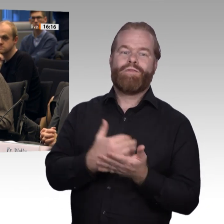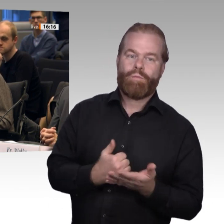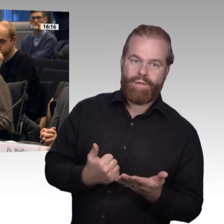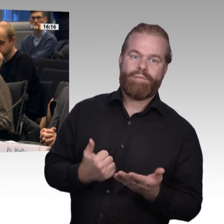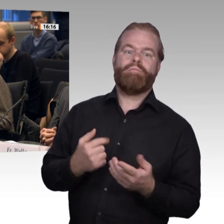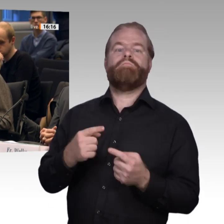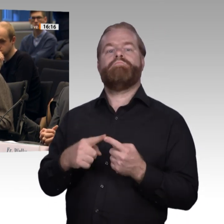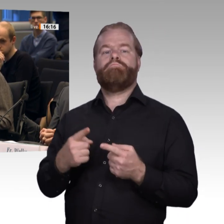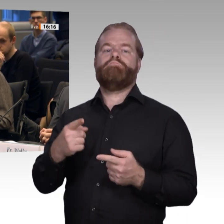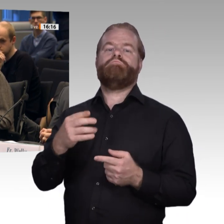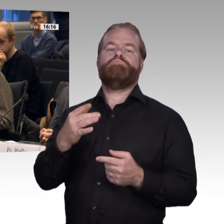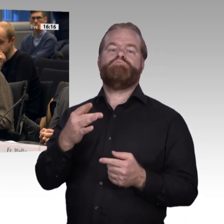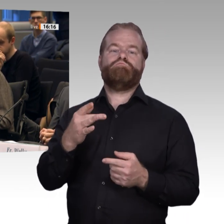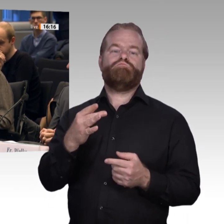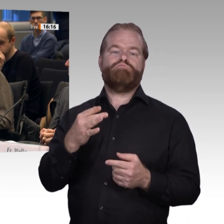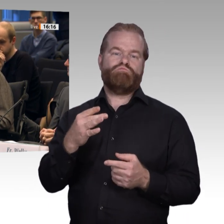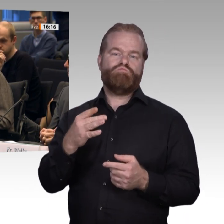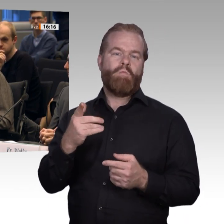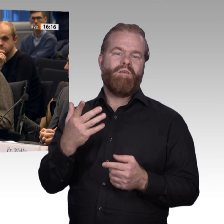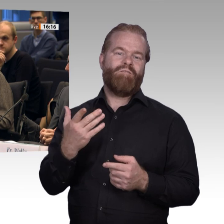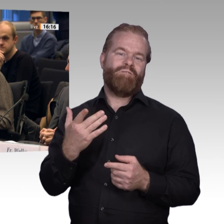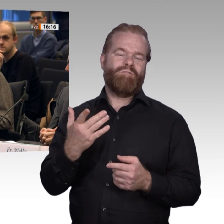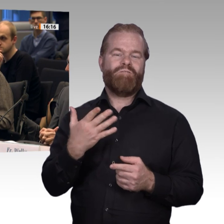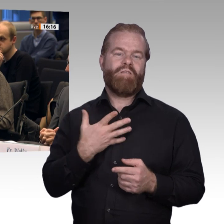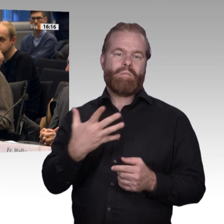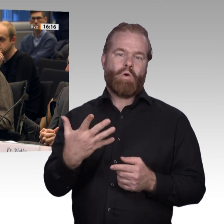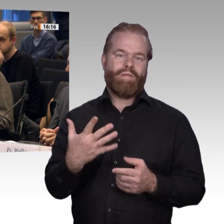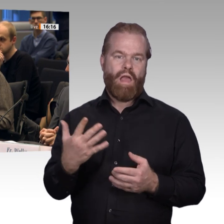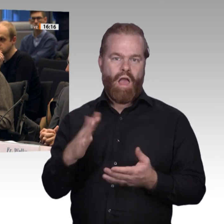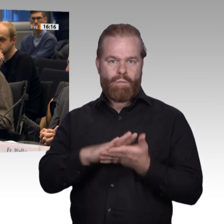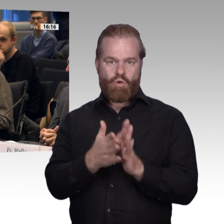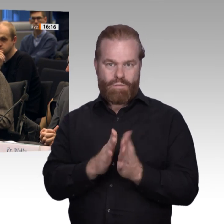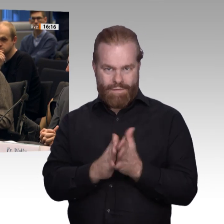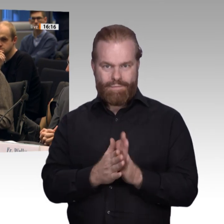des UN-Fachausschusses für die Rechte von Menschen mit Behinderungen.